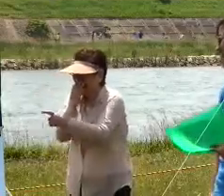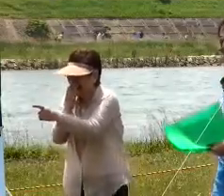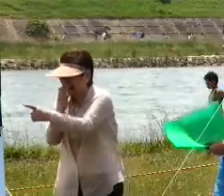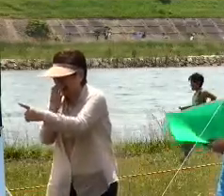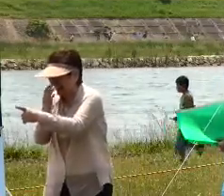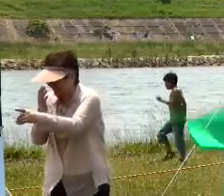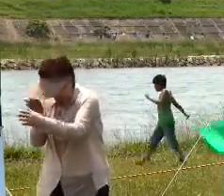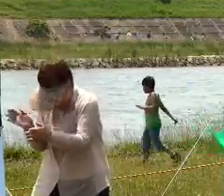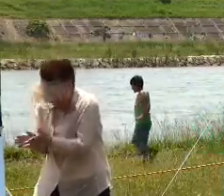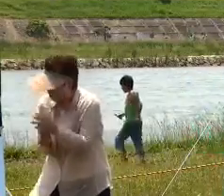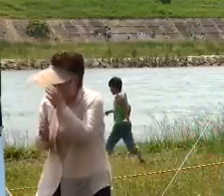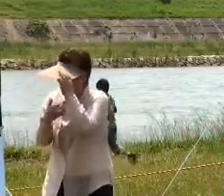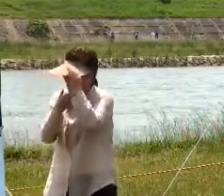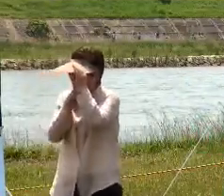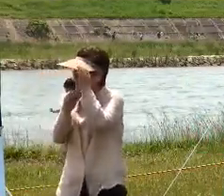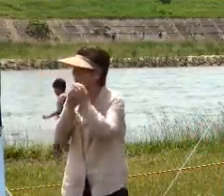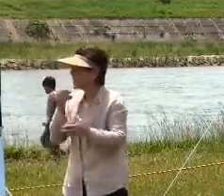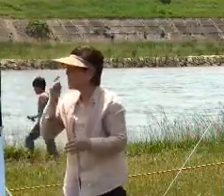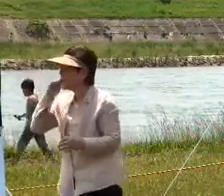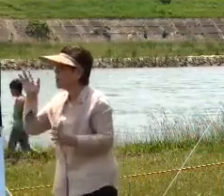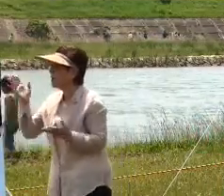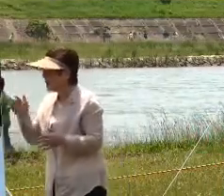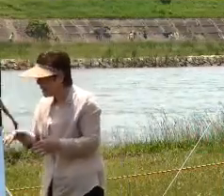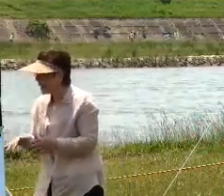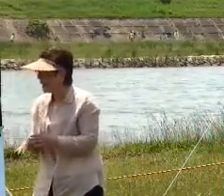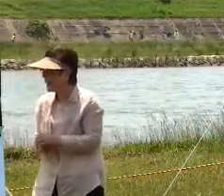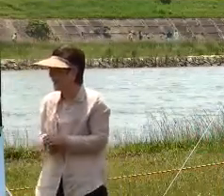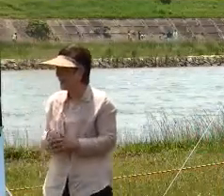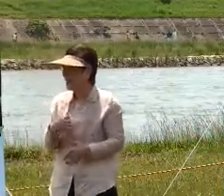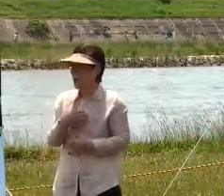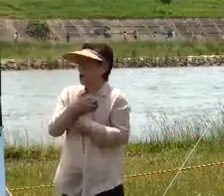は思わないよね。ね、